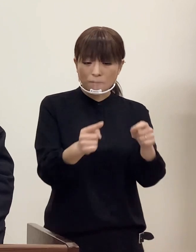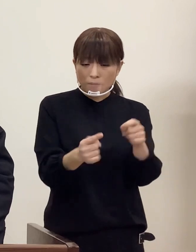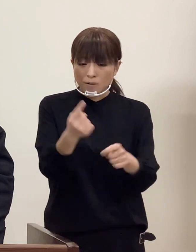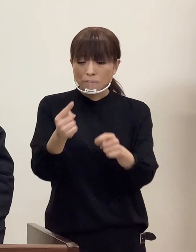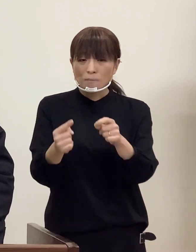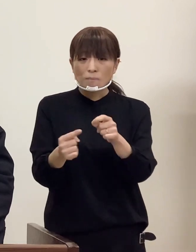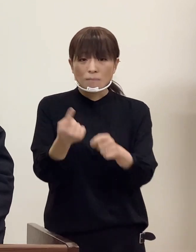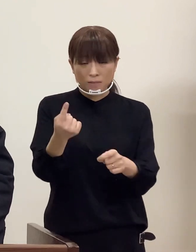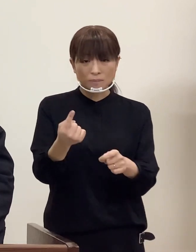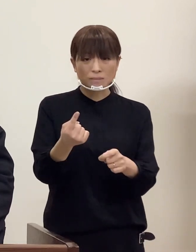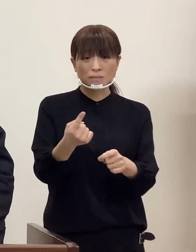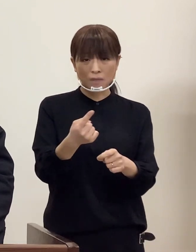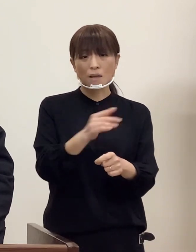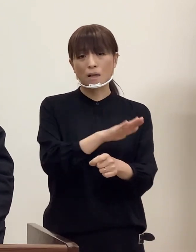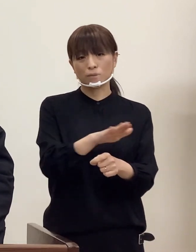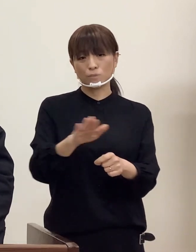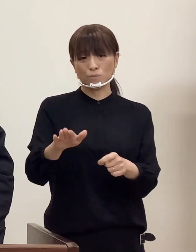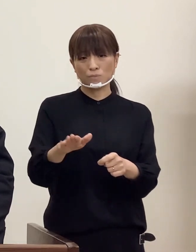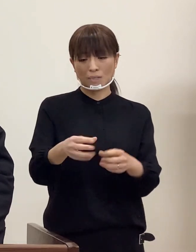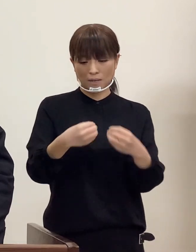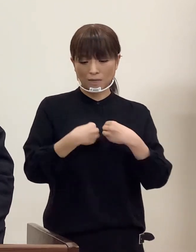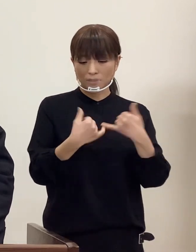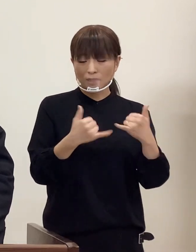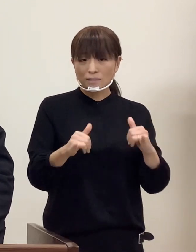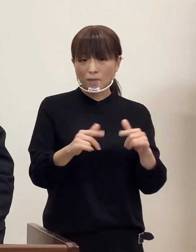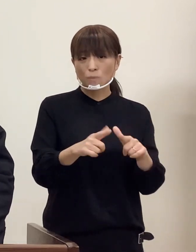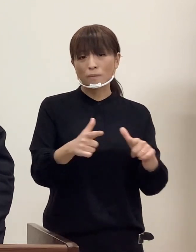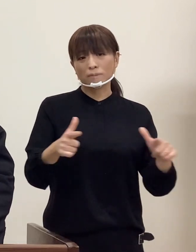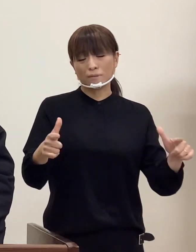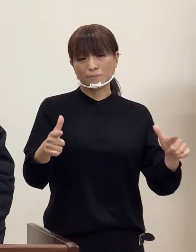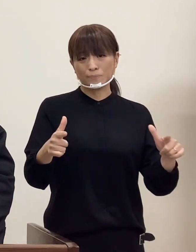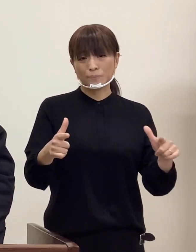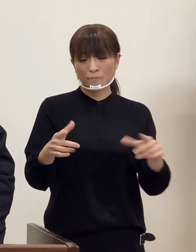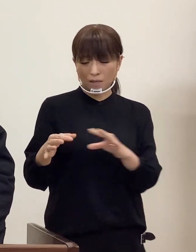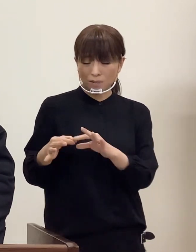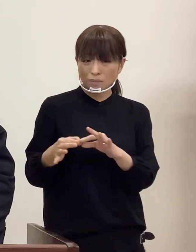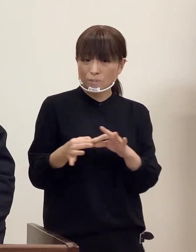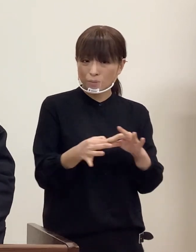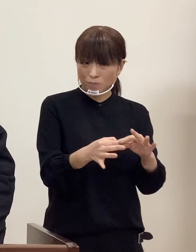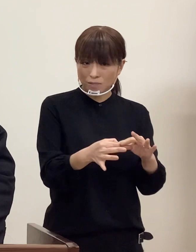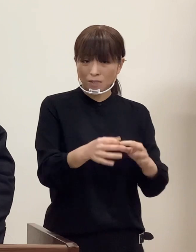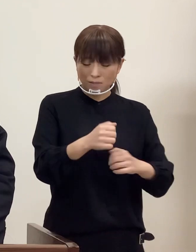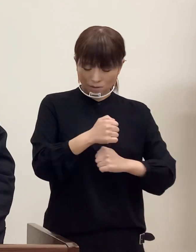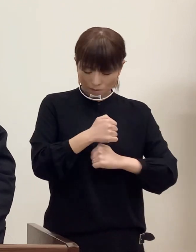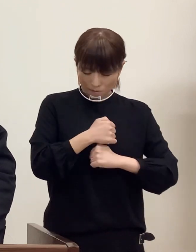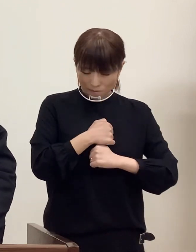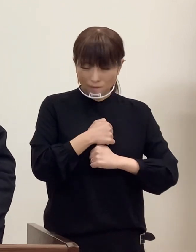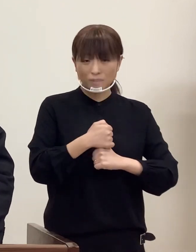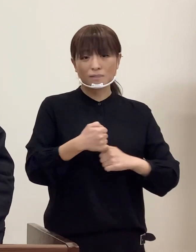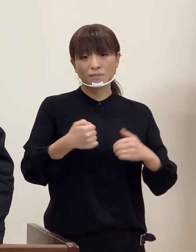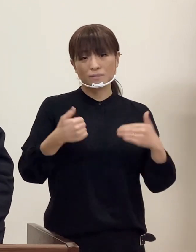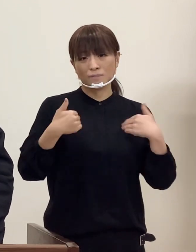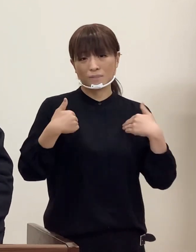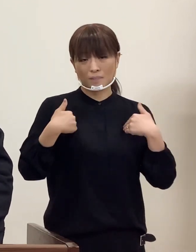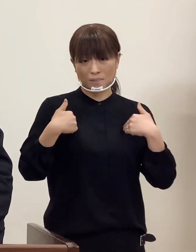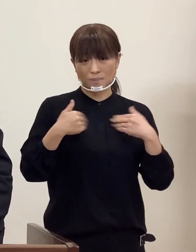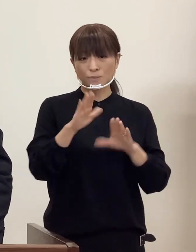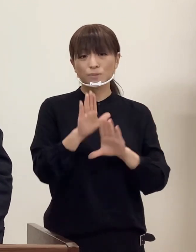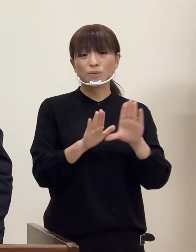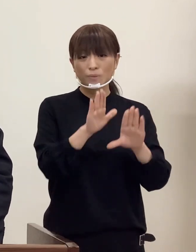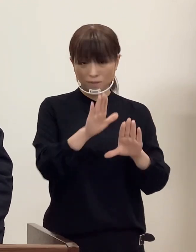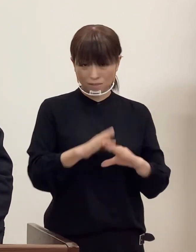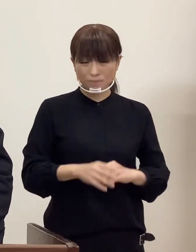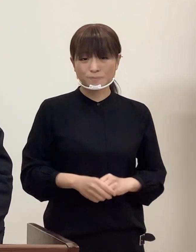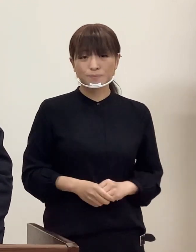か発生するなど、感染者数が増加してきており、引き続き警戒をしなければならない状況